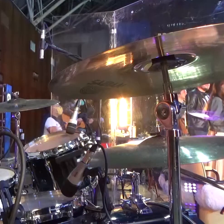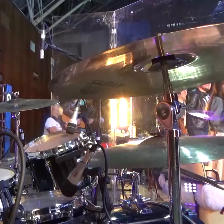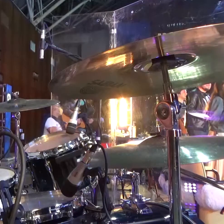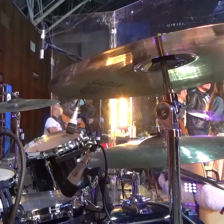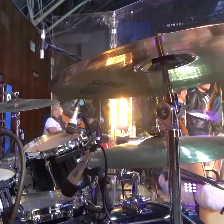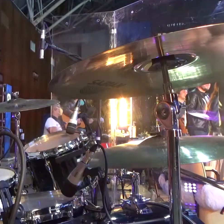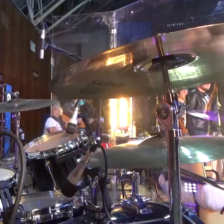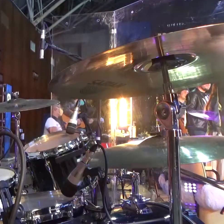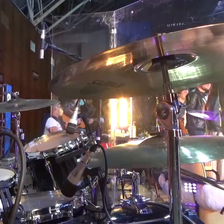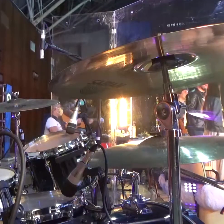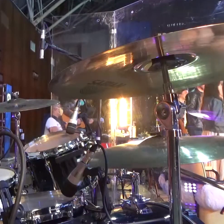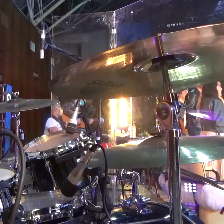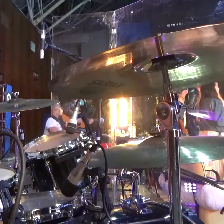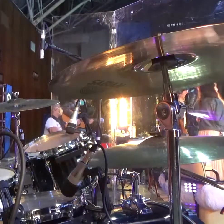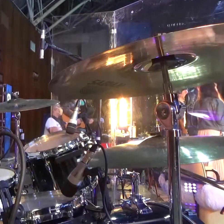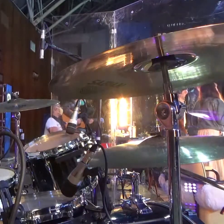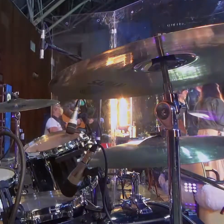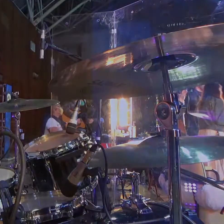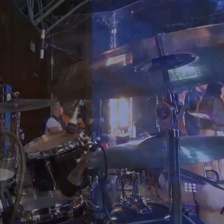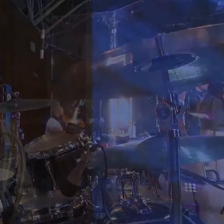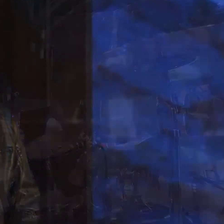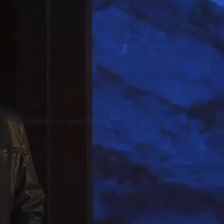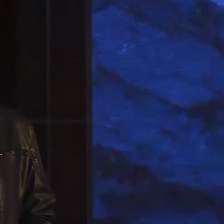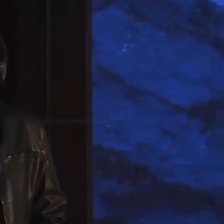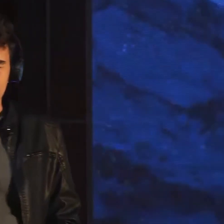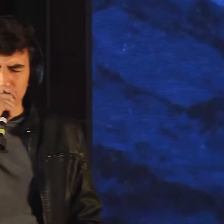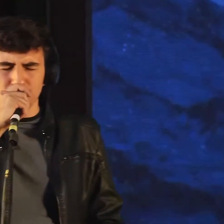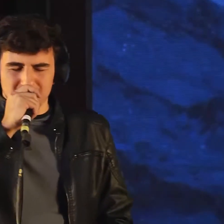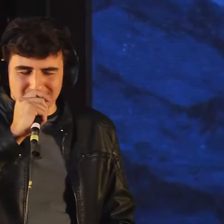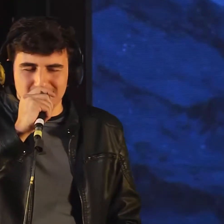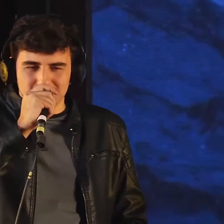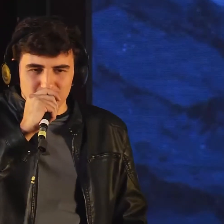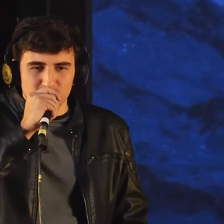Vamos lá, de novo. Tô sem letra. Amém.